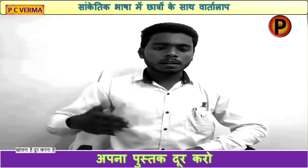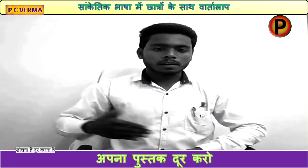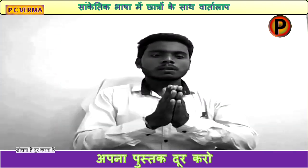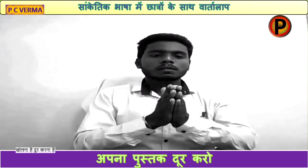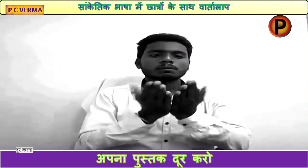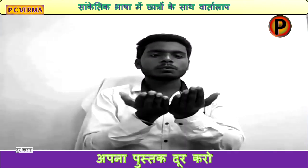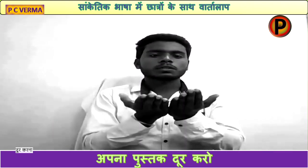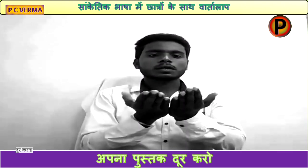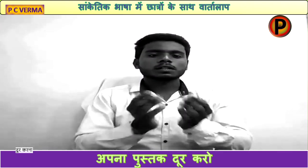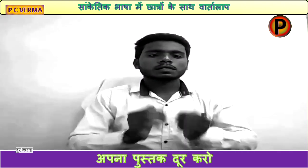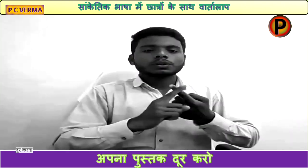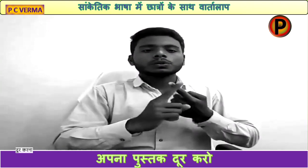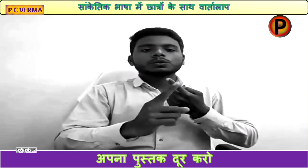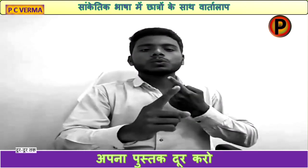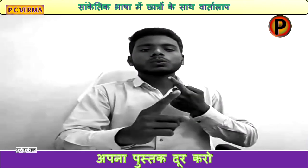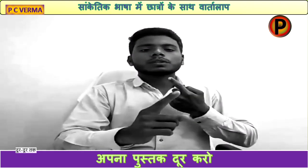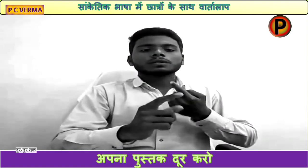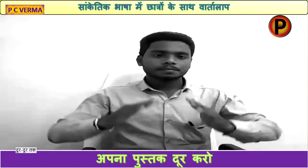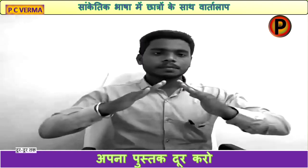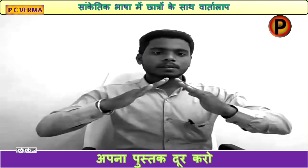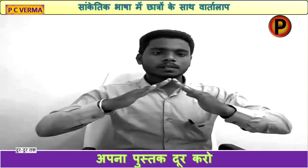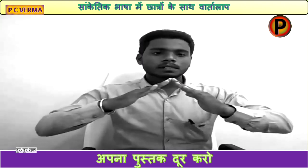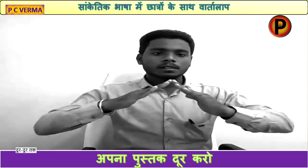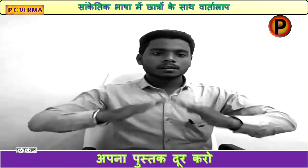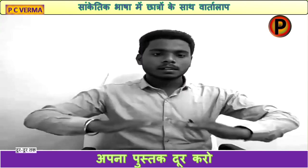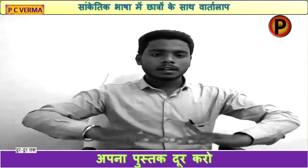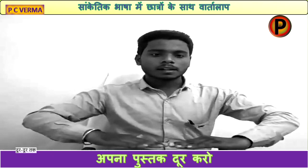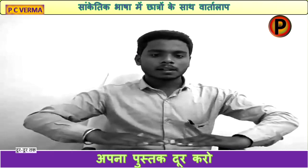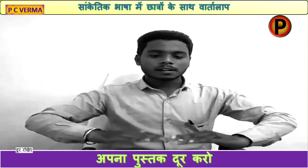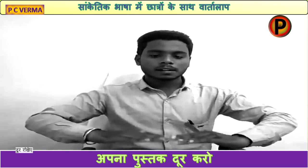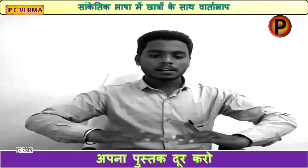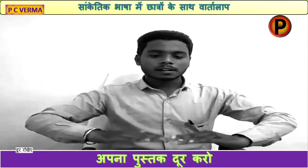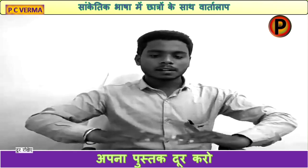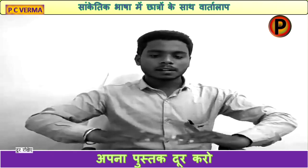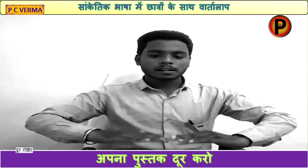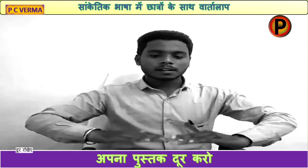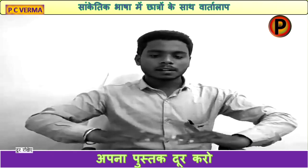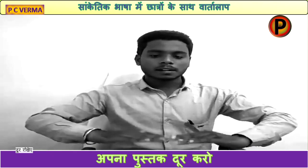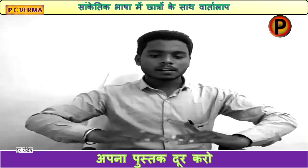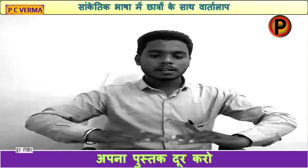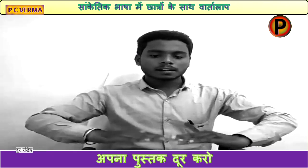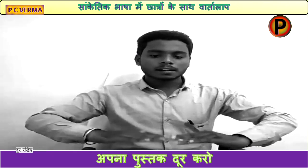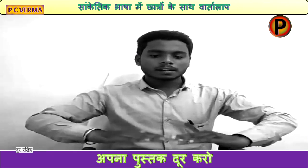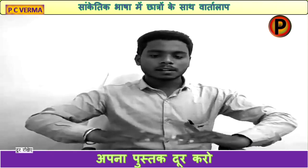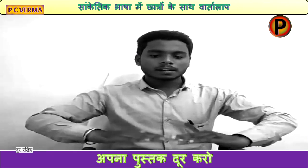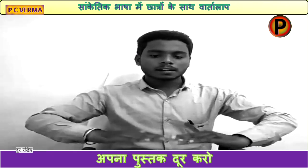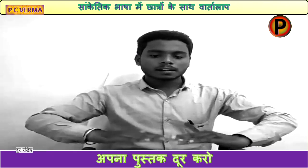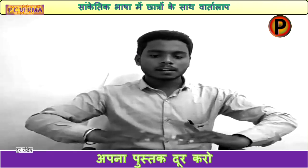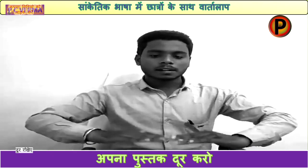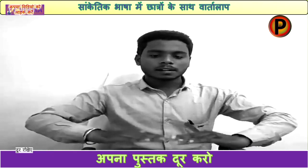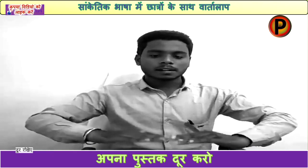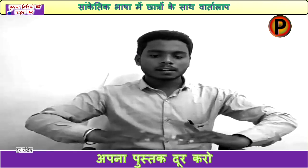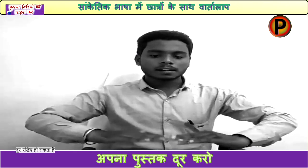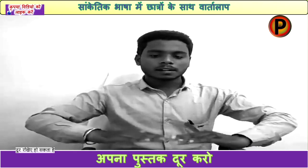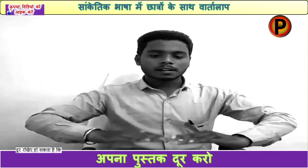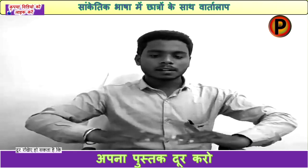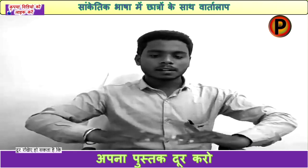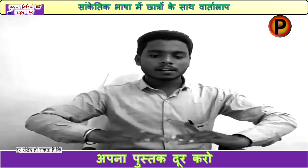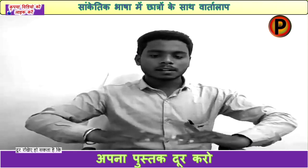अपना पुस्तक दूर रखिए। अर्थात हो सकता है कि परीक्षा का समय हो